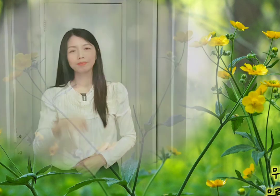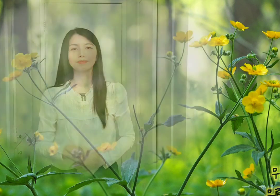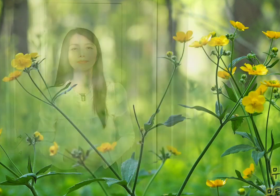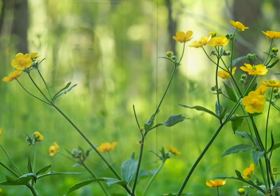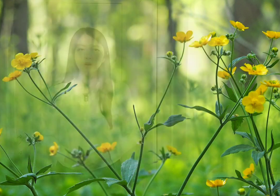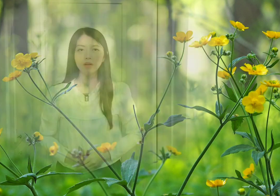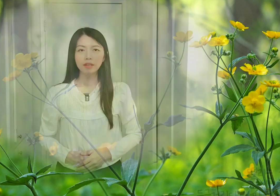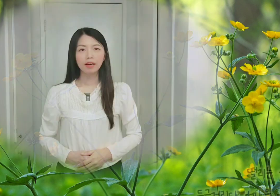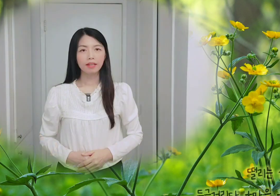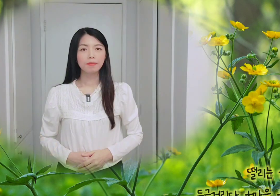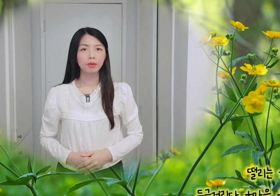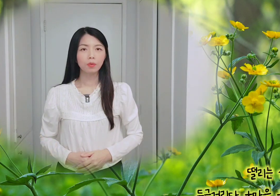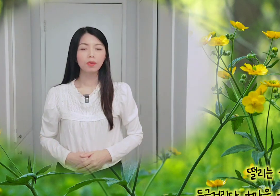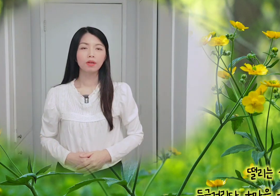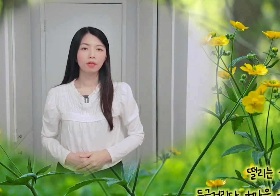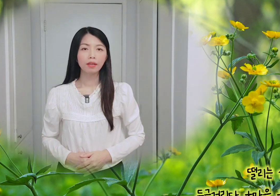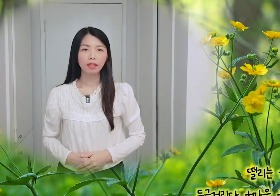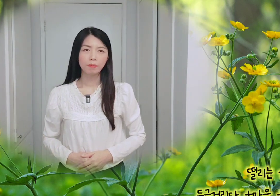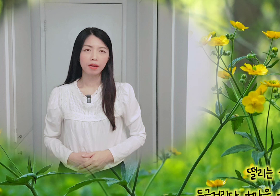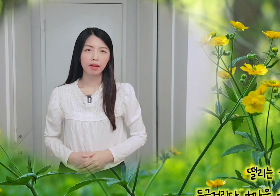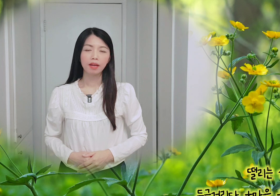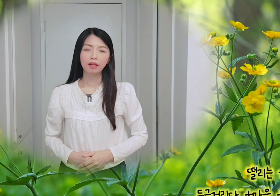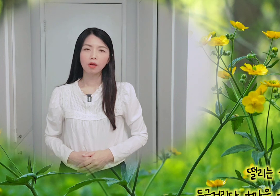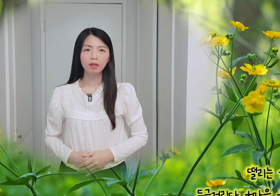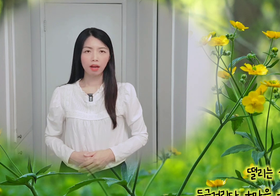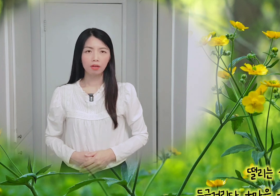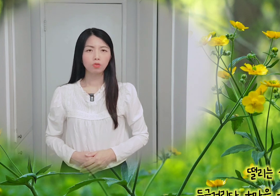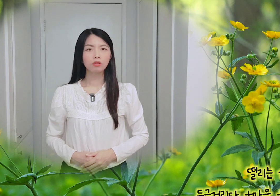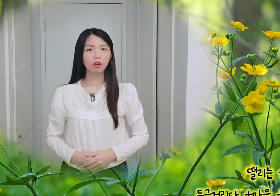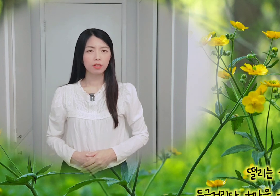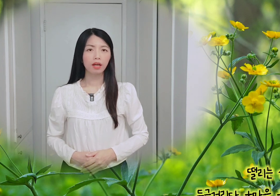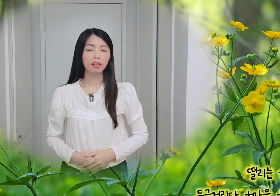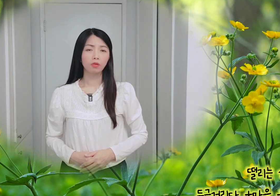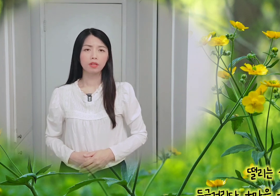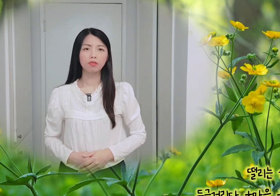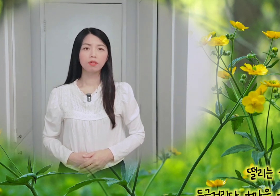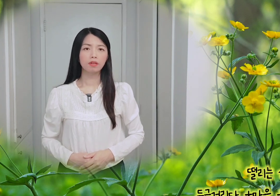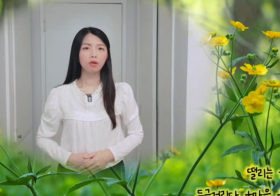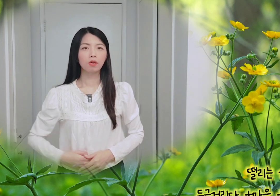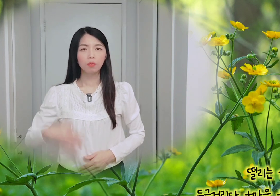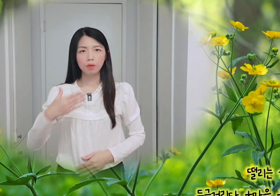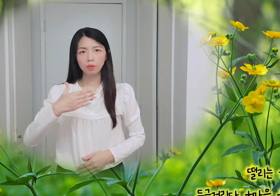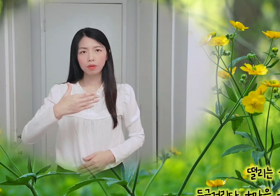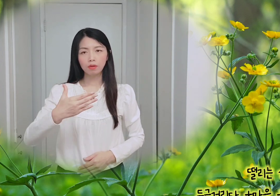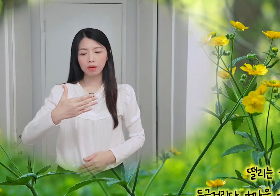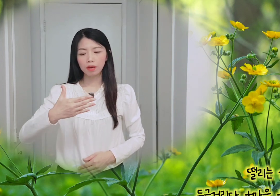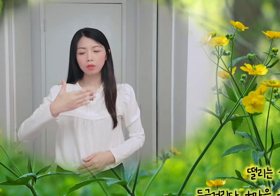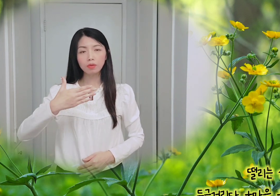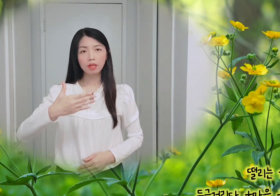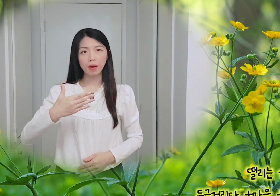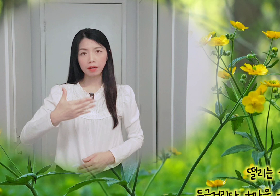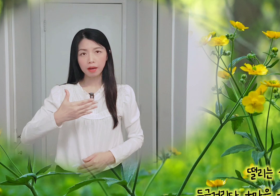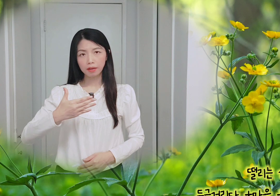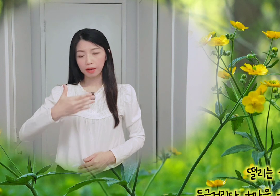됩니다. 떨리는 가슴 안고 이렇게 대답할래. 떨리다, 두근거리다 이런 뜻의 수어는요. 왼손은